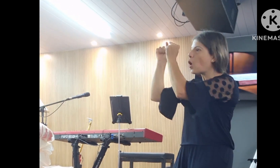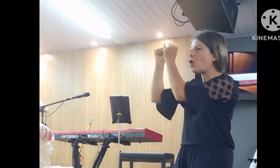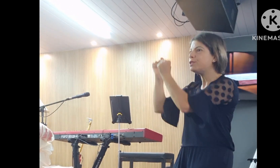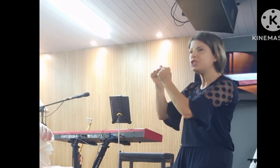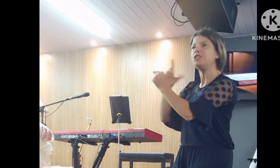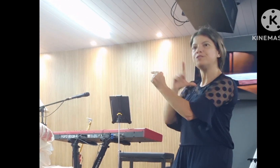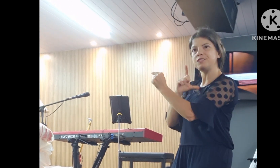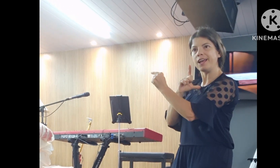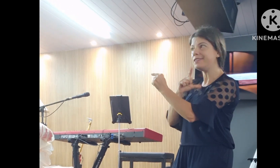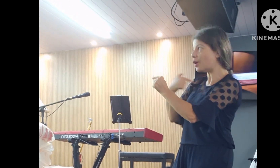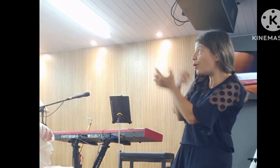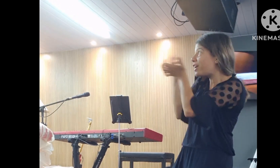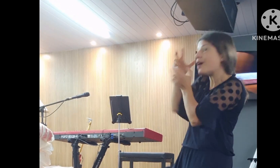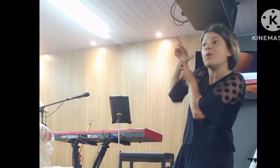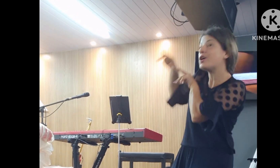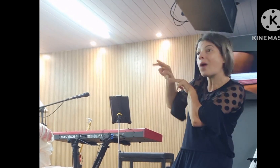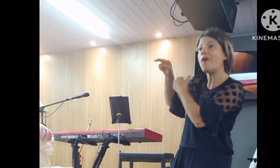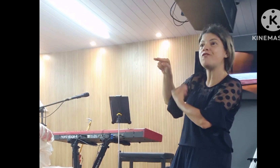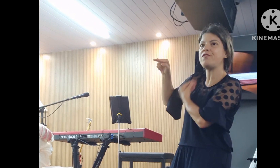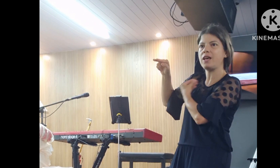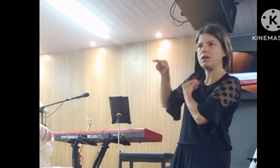Jesus é o único caminho.